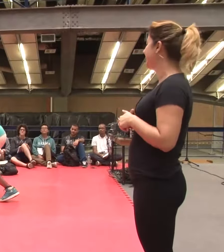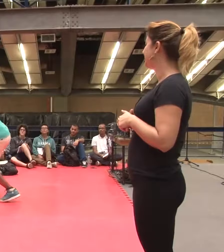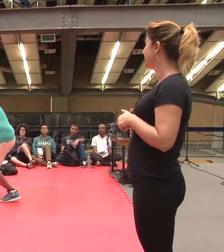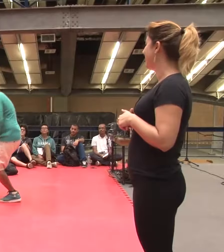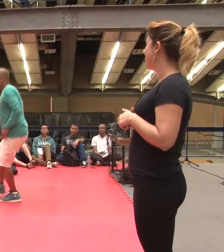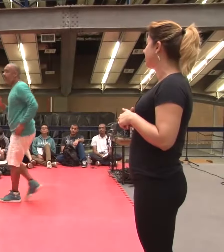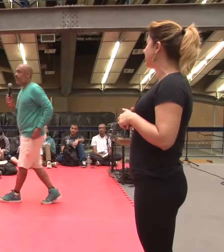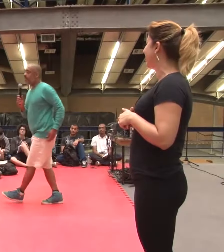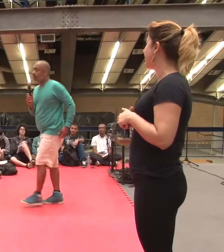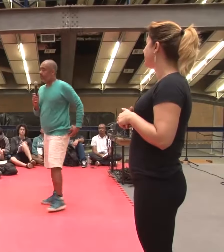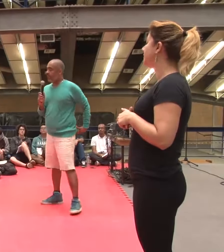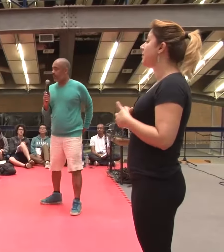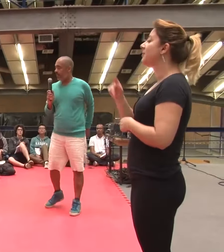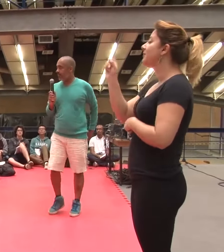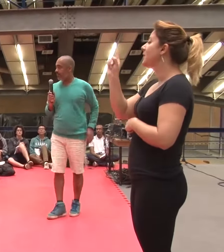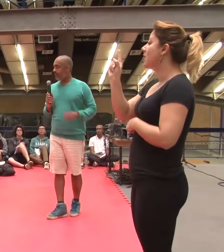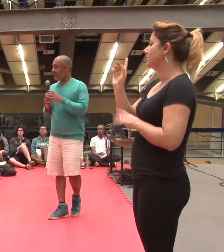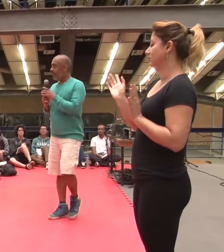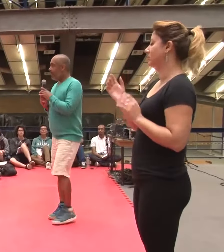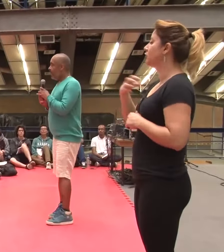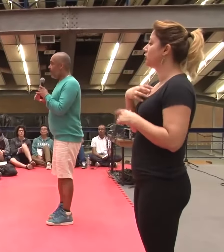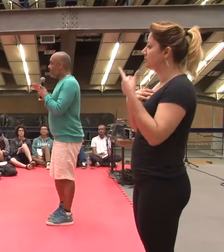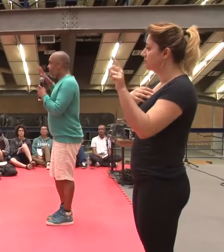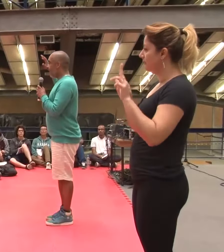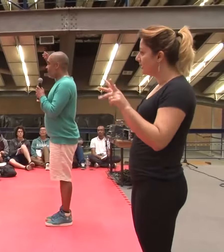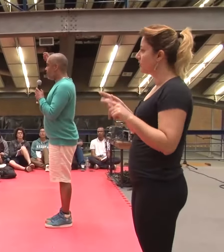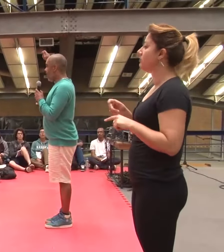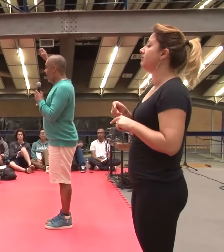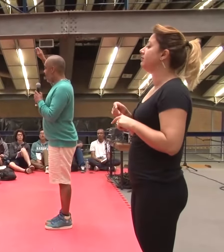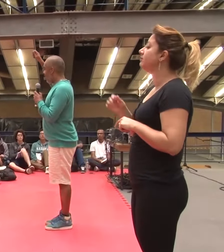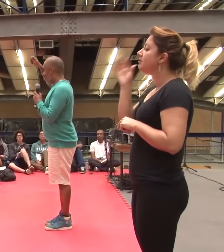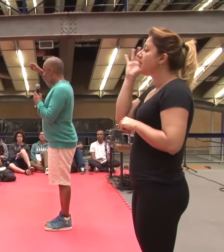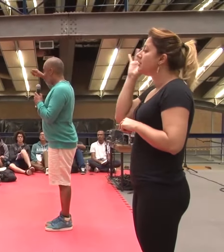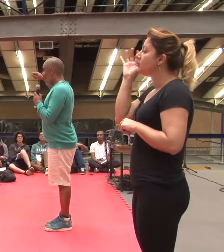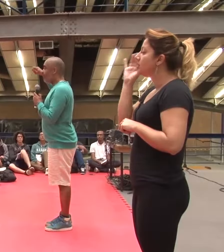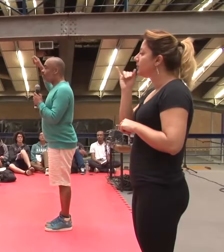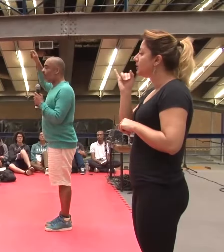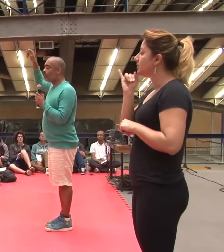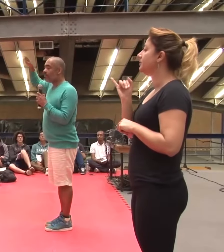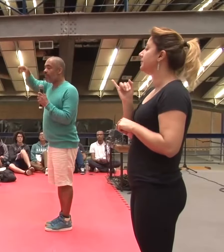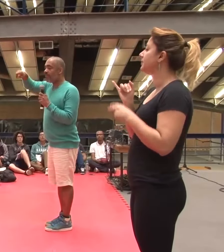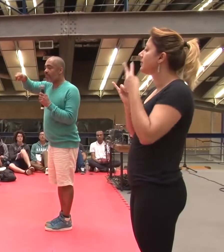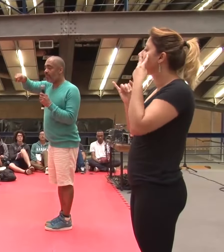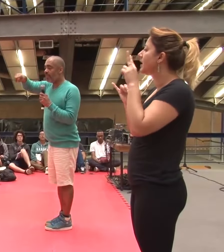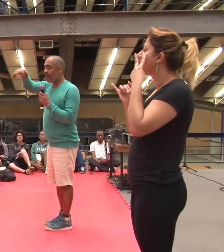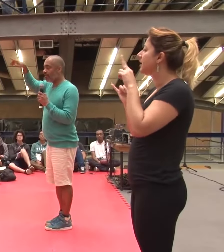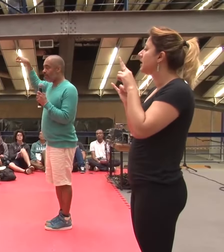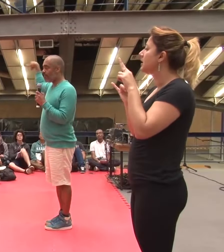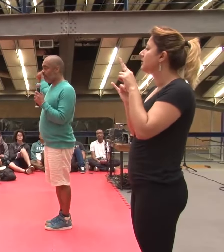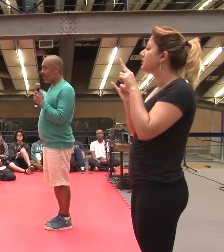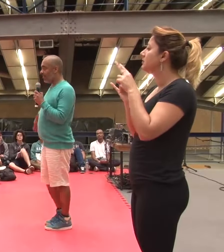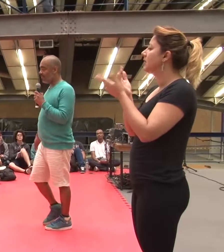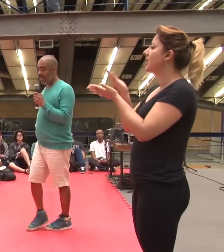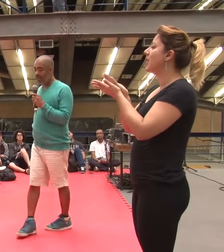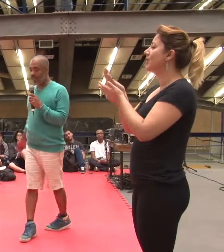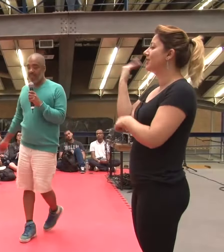Obrigado, meu bem. E não é assim que a coisa acontece. Imagine que a gente pegue... Lembram do conjunto de interseção das aulas da